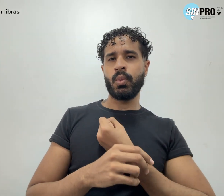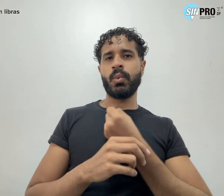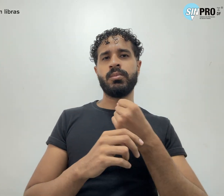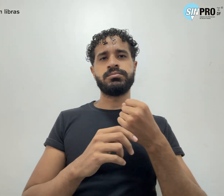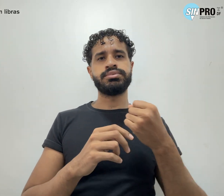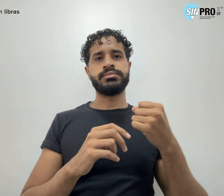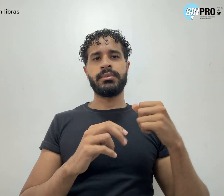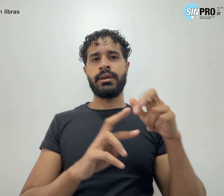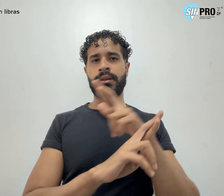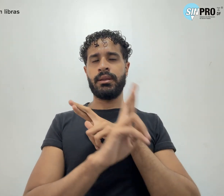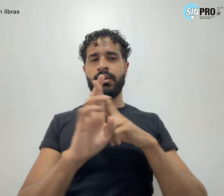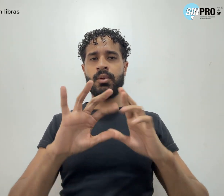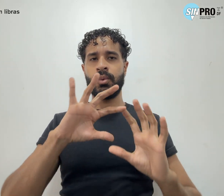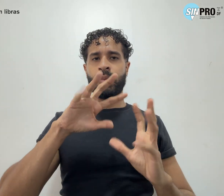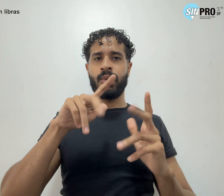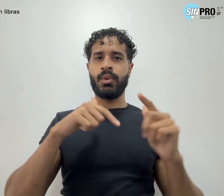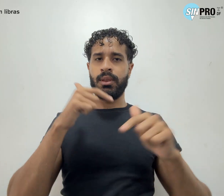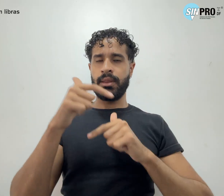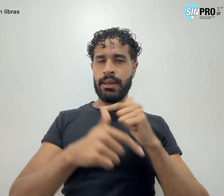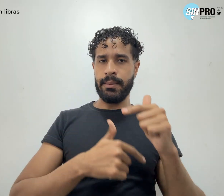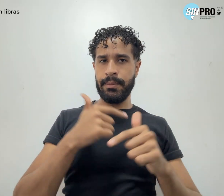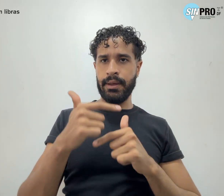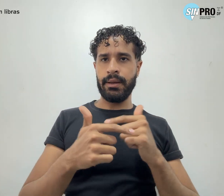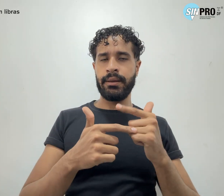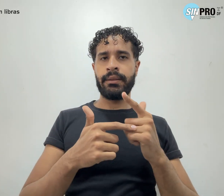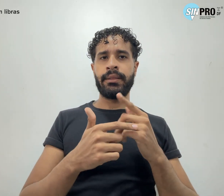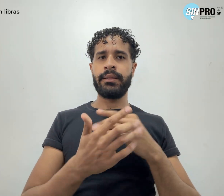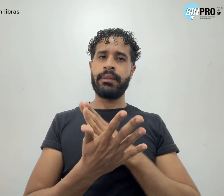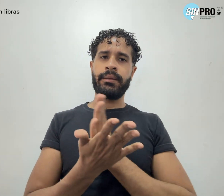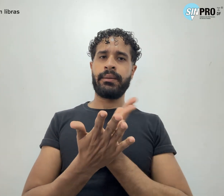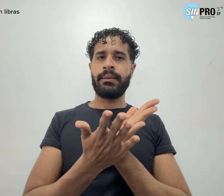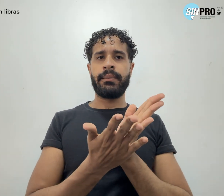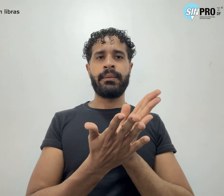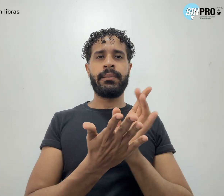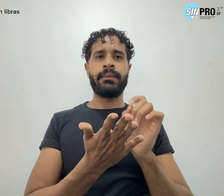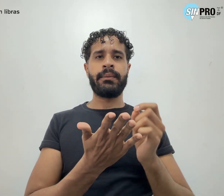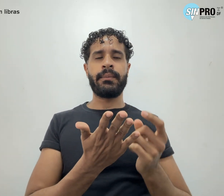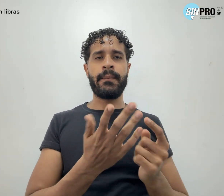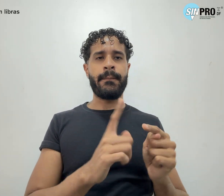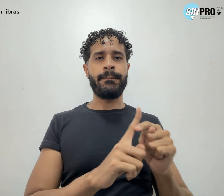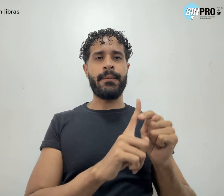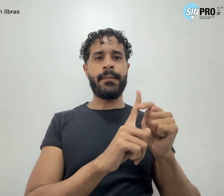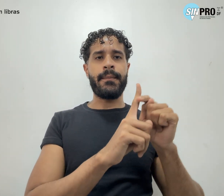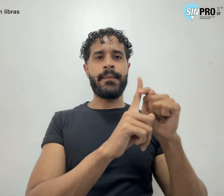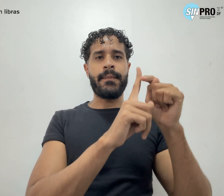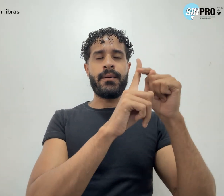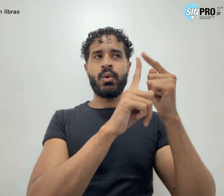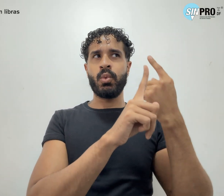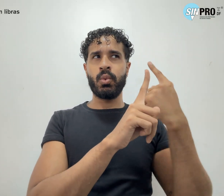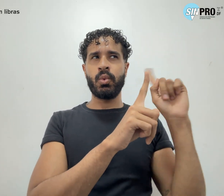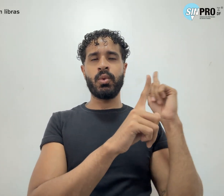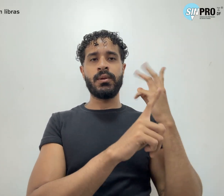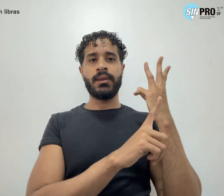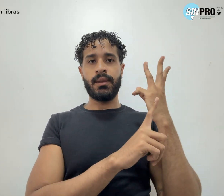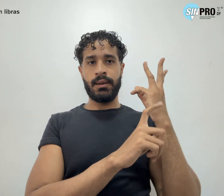do trabalho tenham inclinado para saldos positivos nos últimos 3 anos,